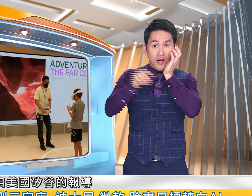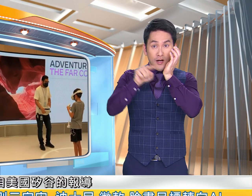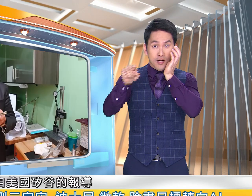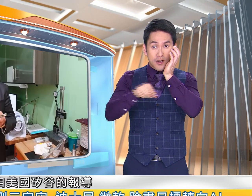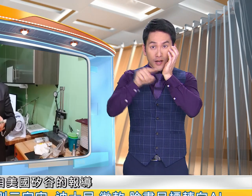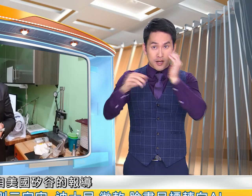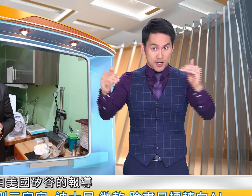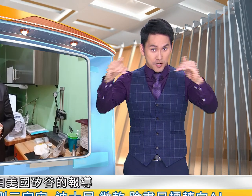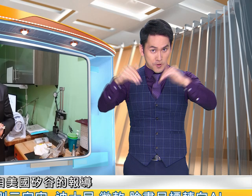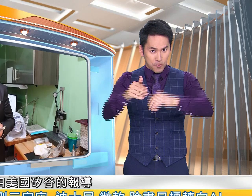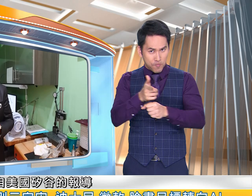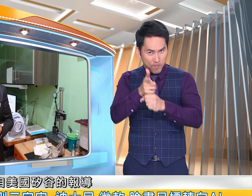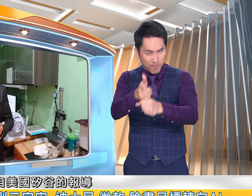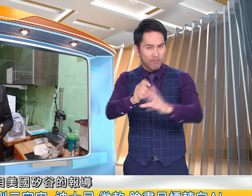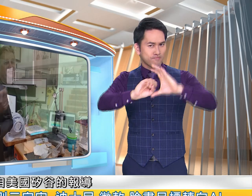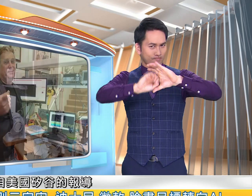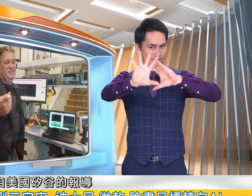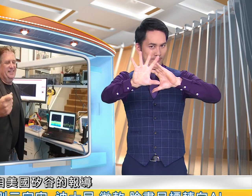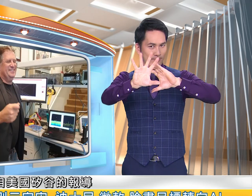美国矽谷的报道。